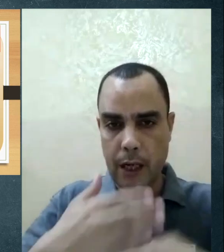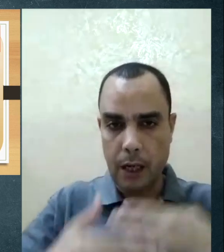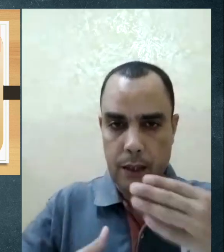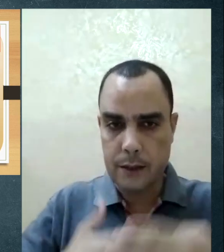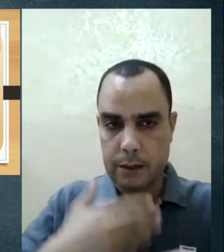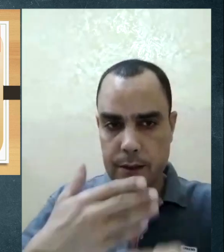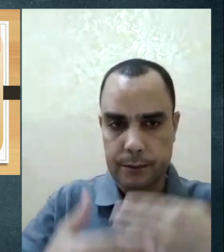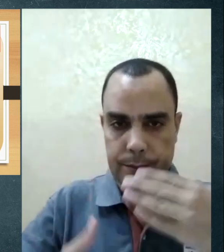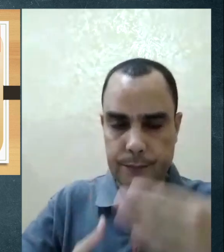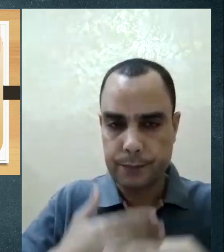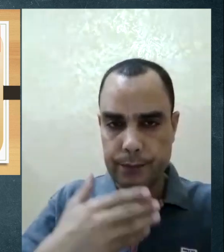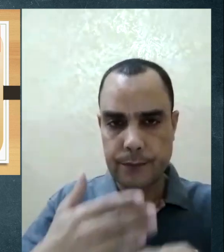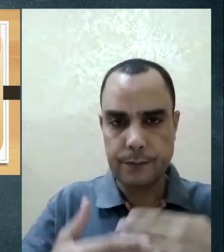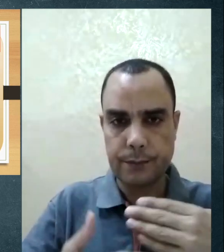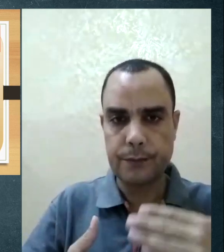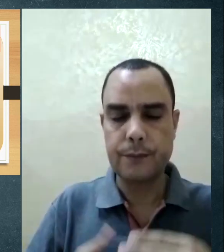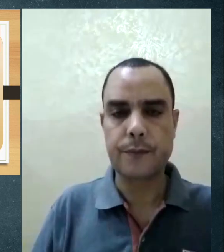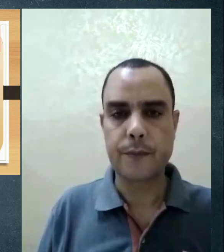علاقة